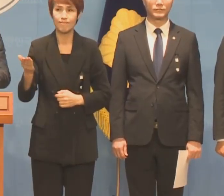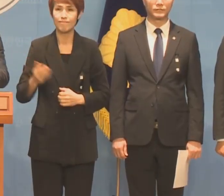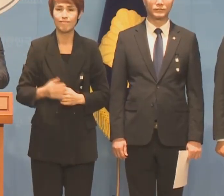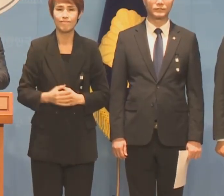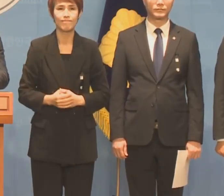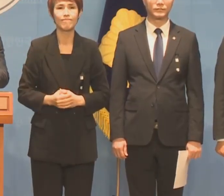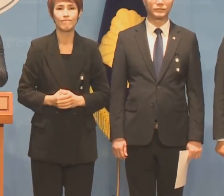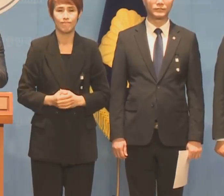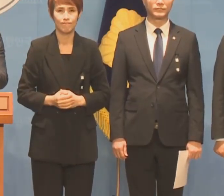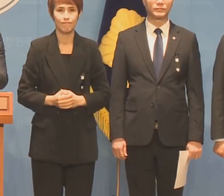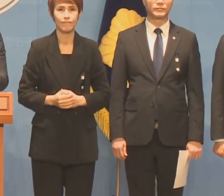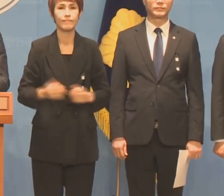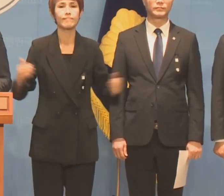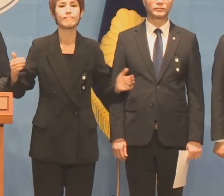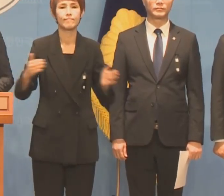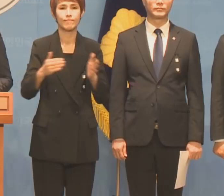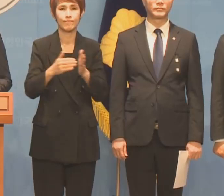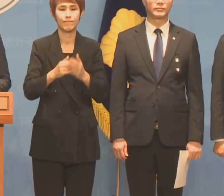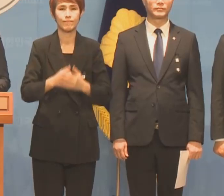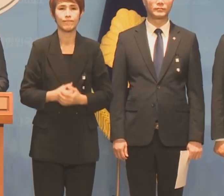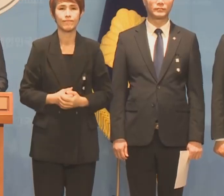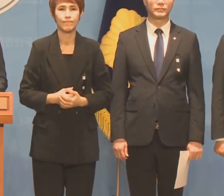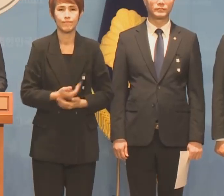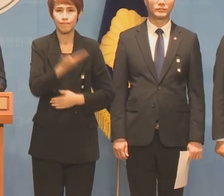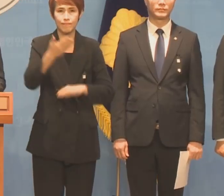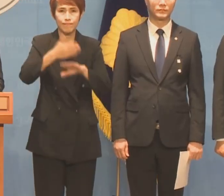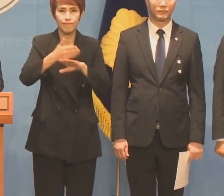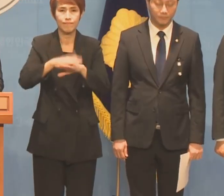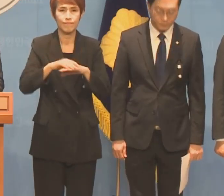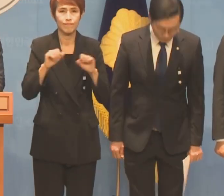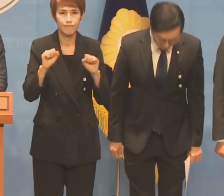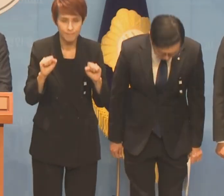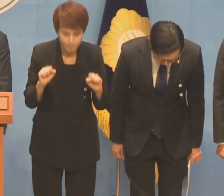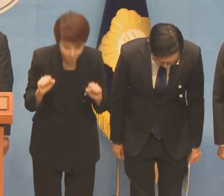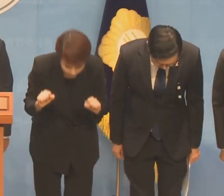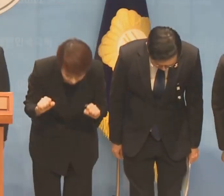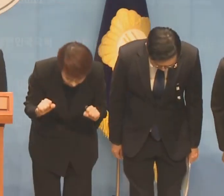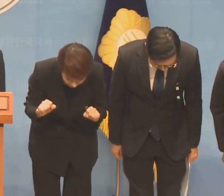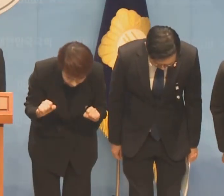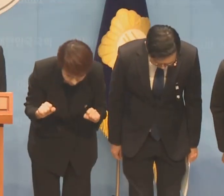예, 그럼 기자회견을 마치도록 하겠습니다. 함께해 주신 언론 여러분 감사합니다.